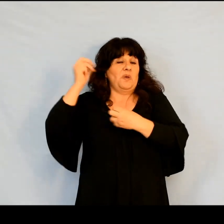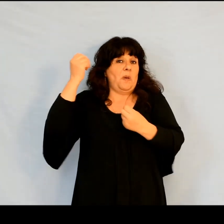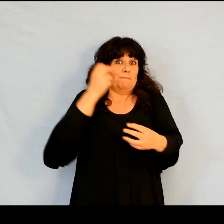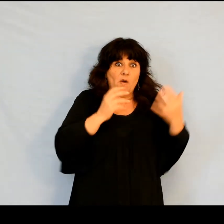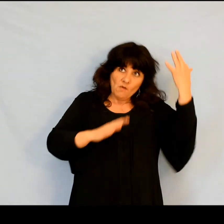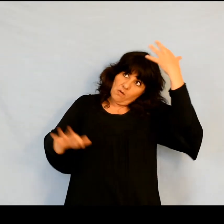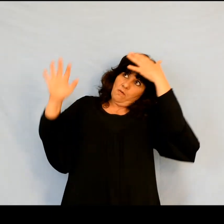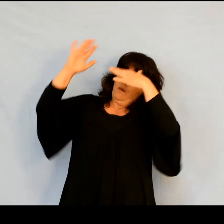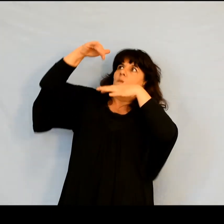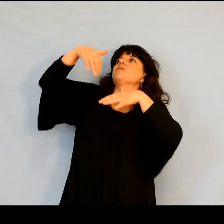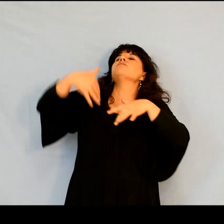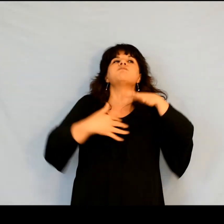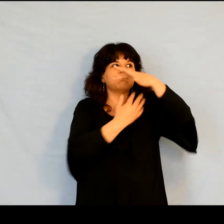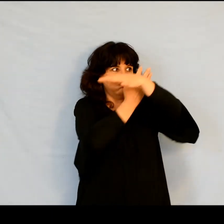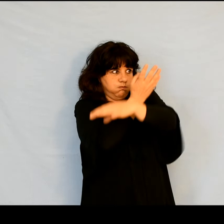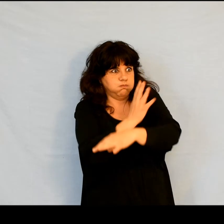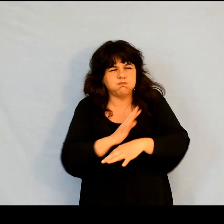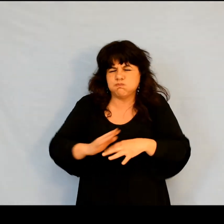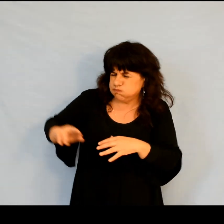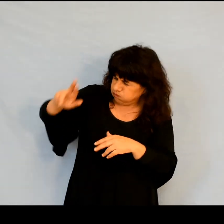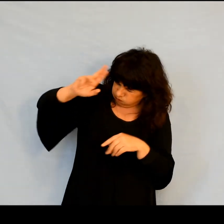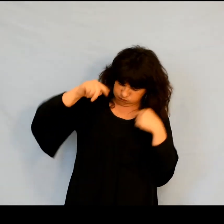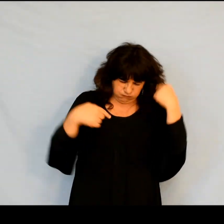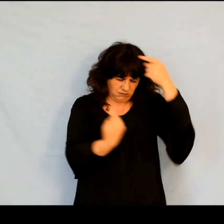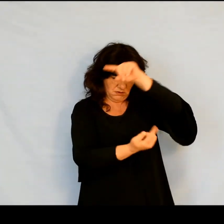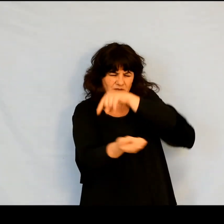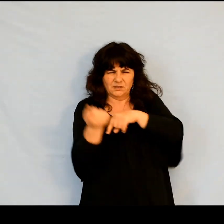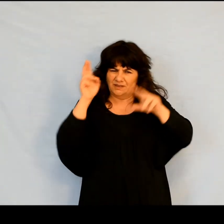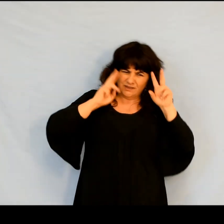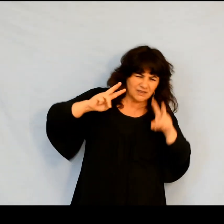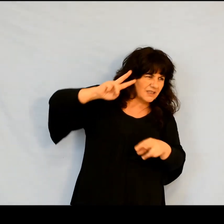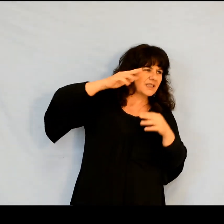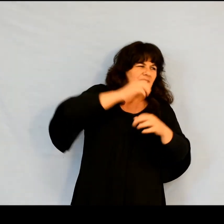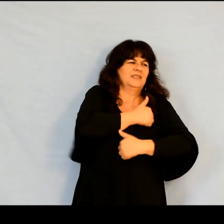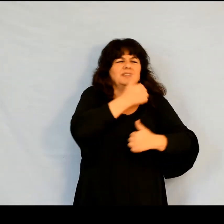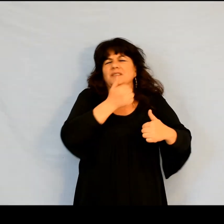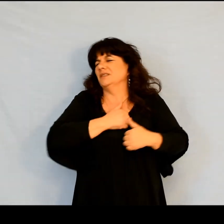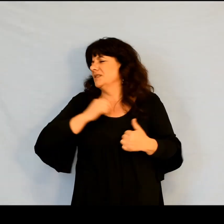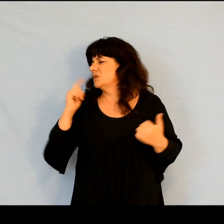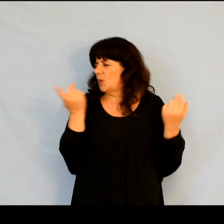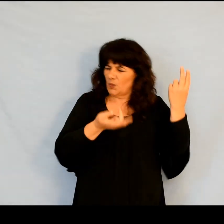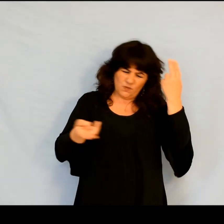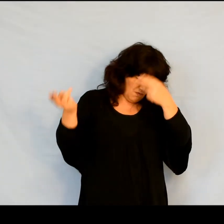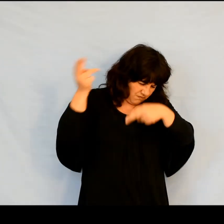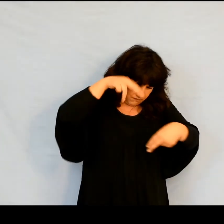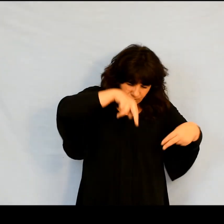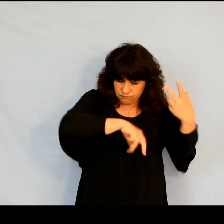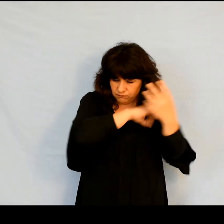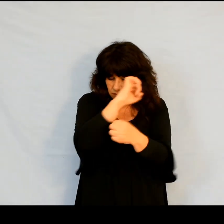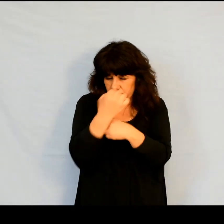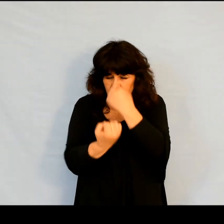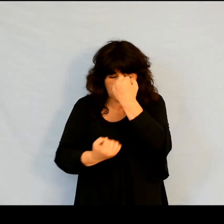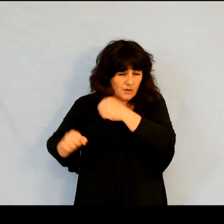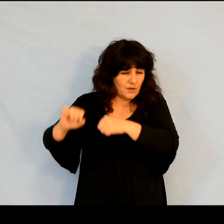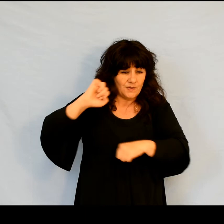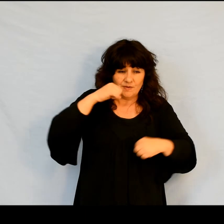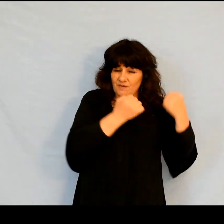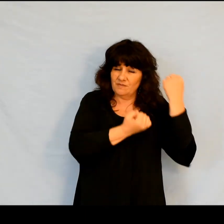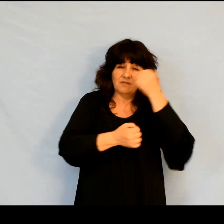Les eaux refluèrent et recouvrirent les chars et les guerriers de toute l'armée de Pharaon, qui était entrée dans la mer à la